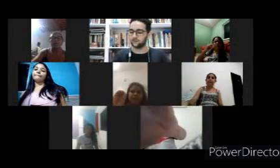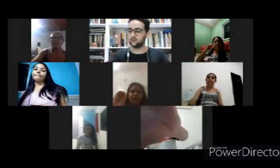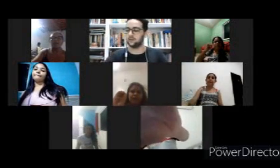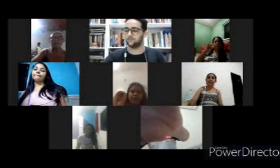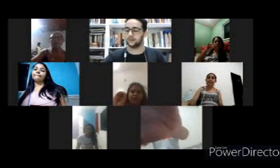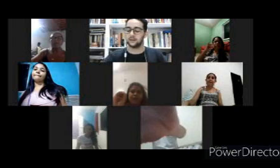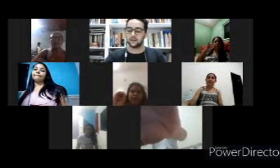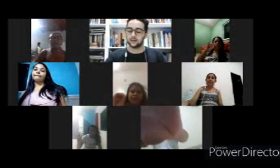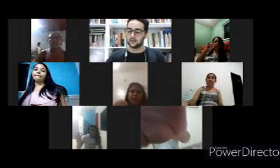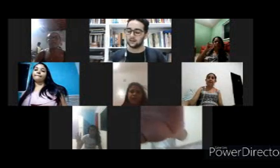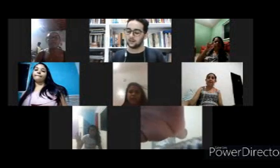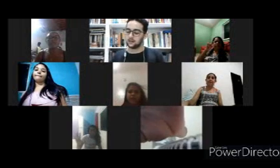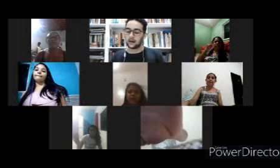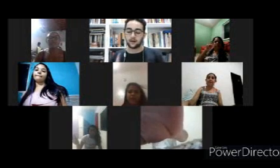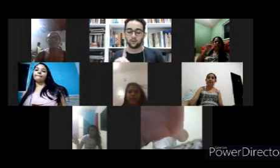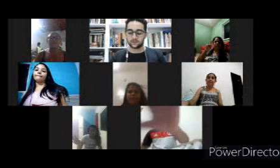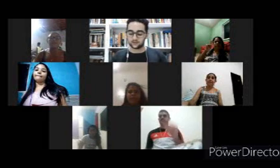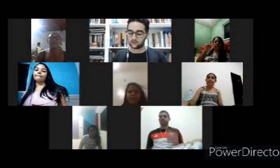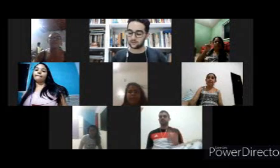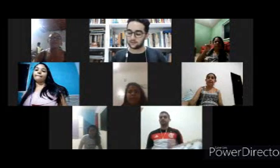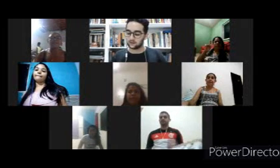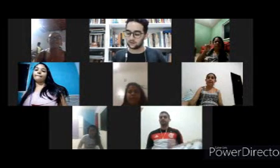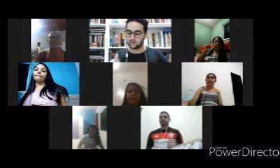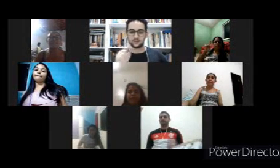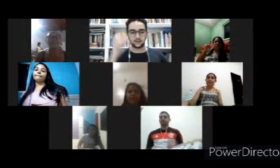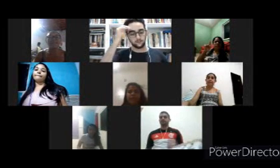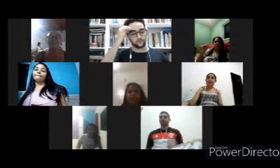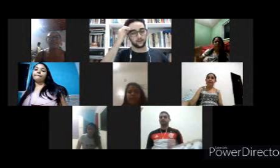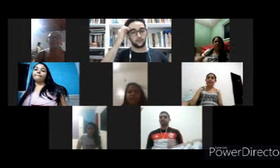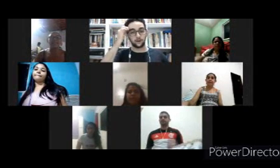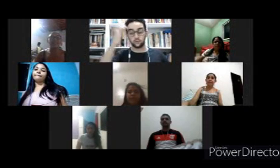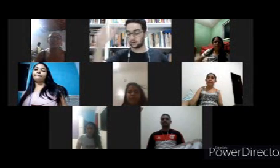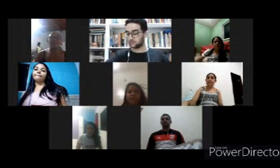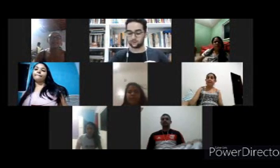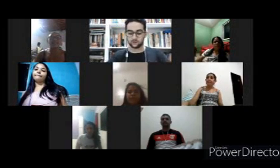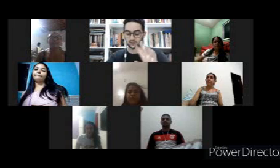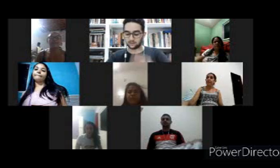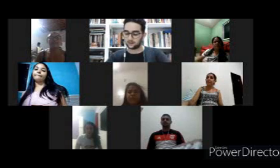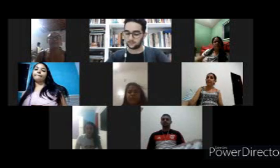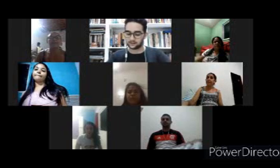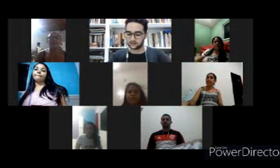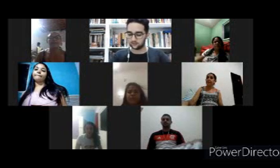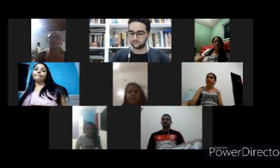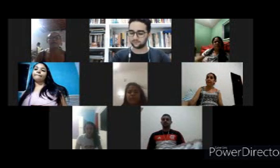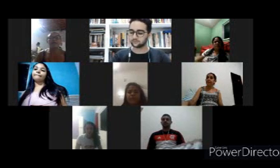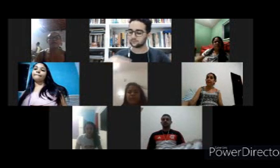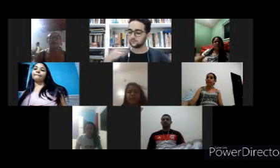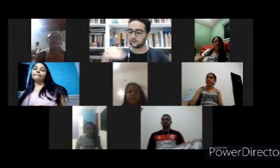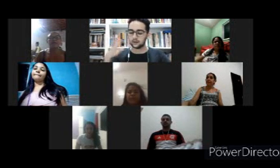do I. E aí uma observação também que eu ia fazer para outras pessoas que eu acabei passando, que